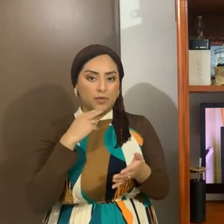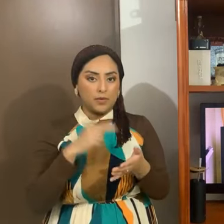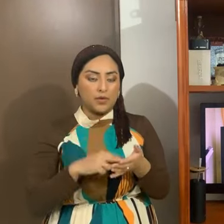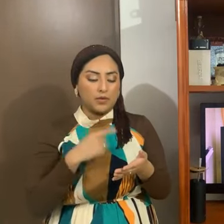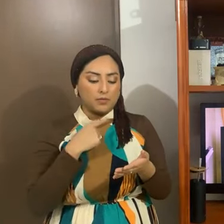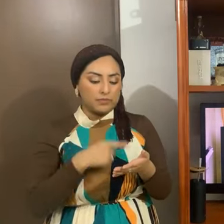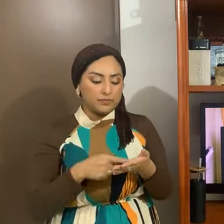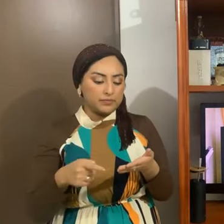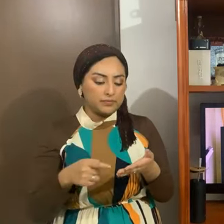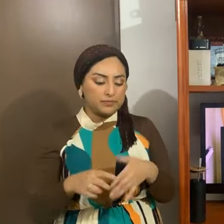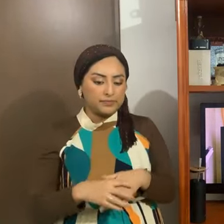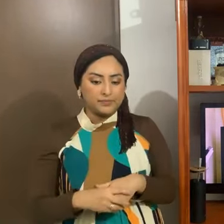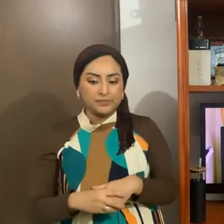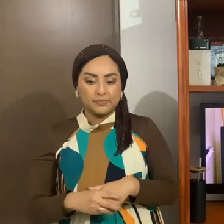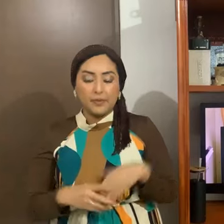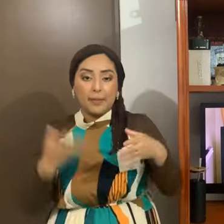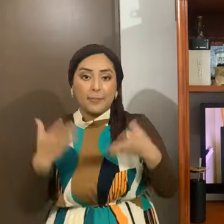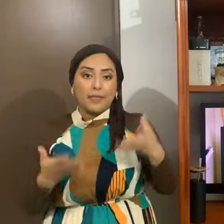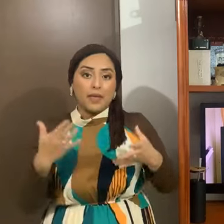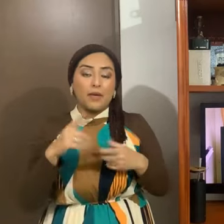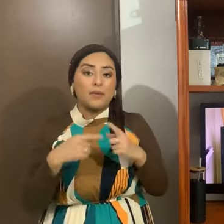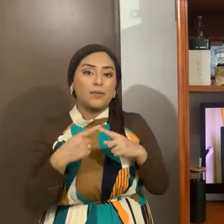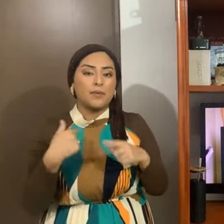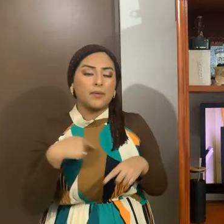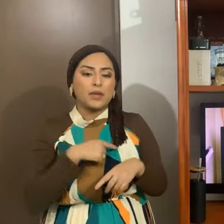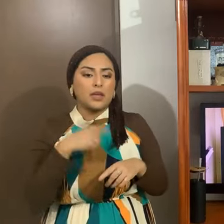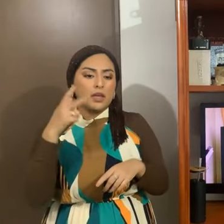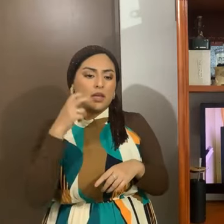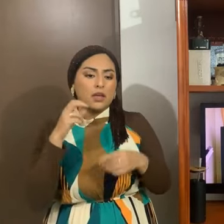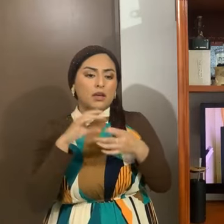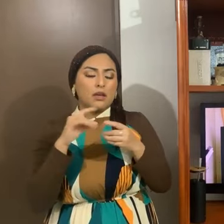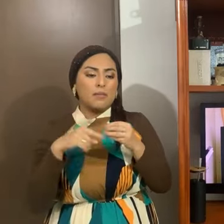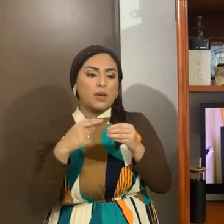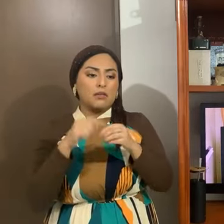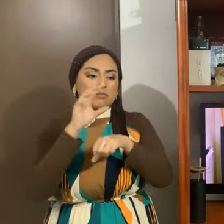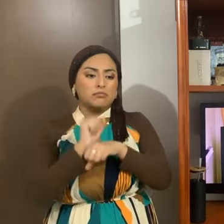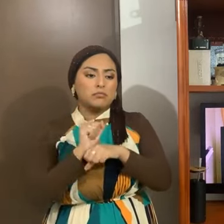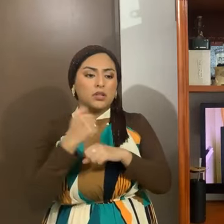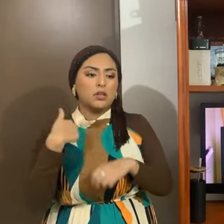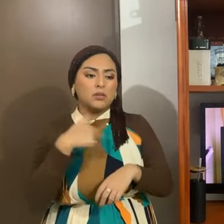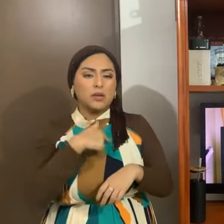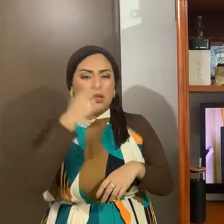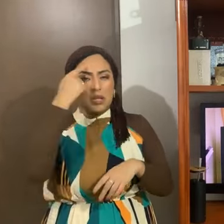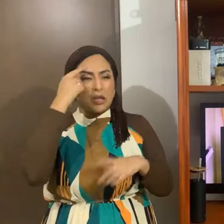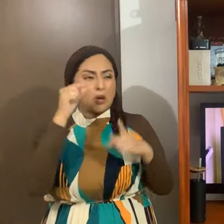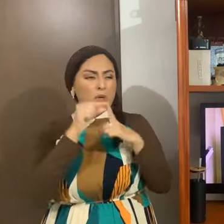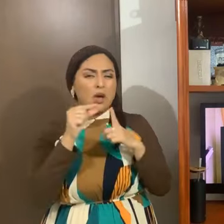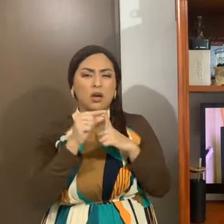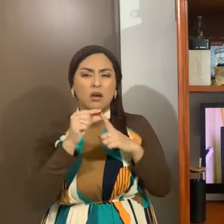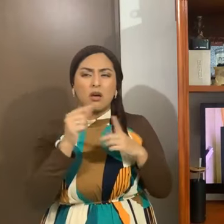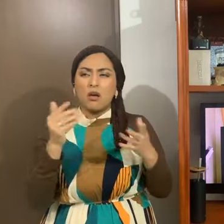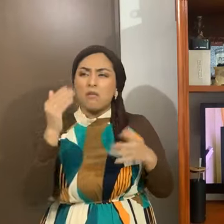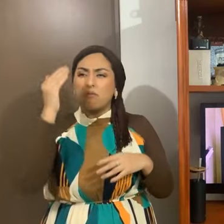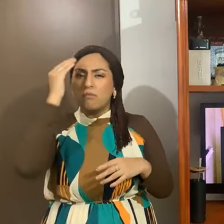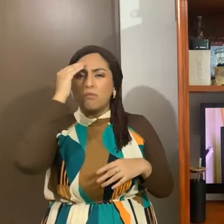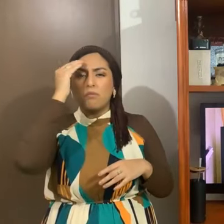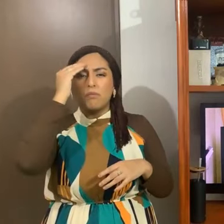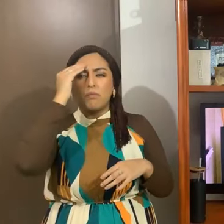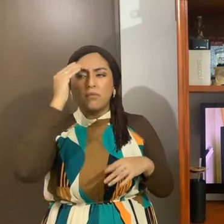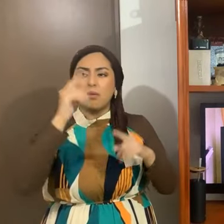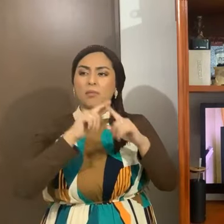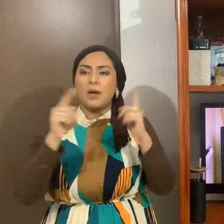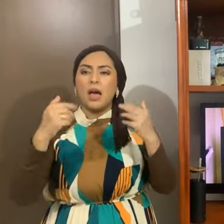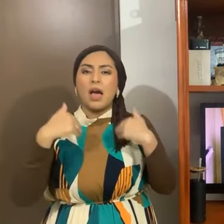apuntes. Es probable que cuando escuchamos hablar de hábitos nos resulte una palabra conocida, pero que